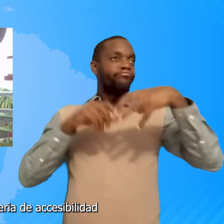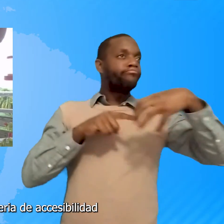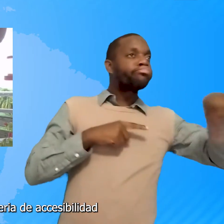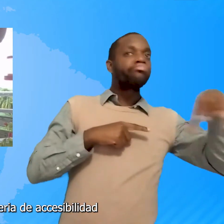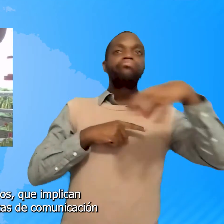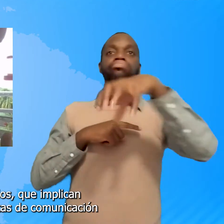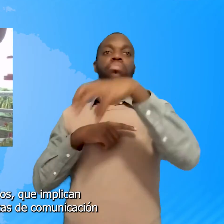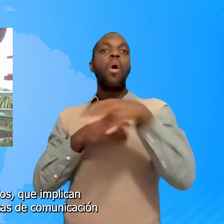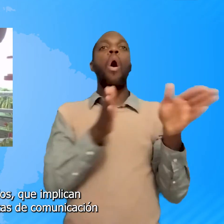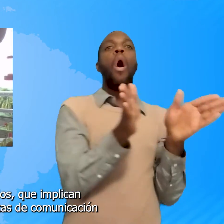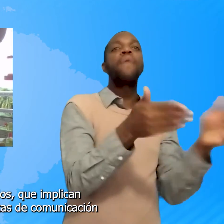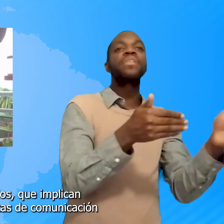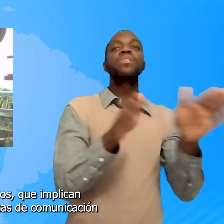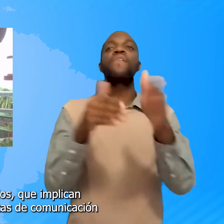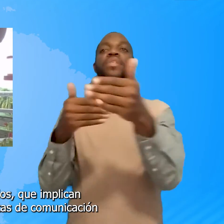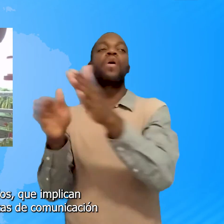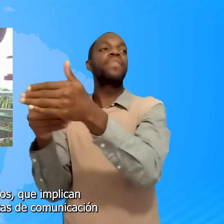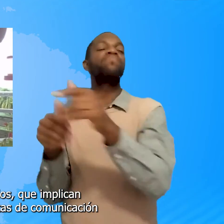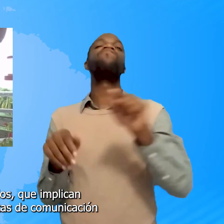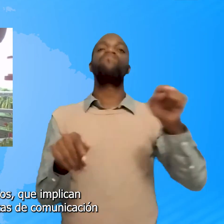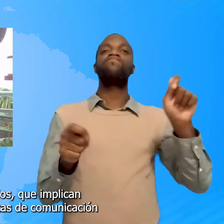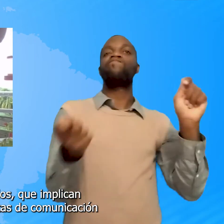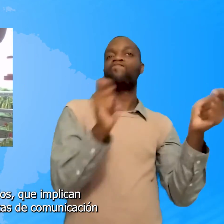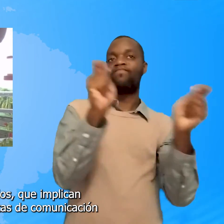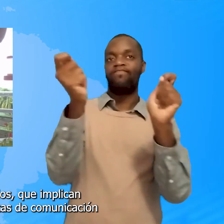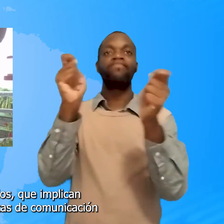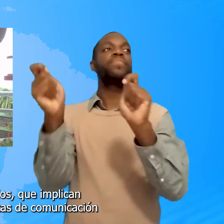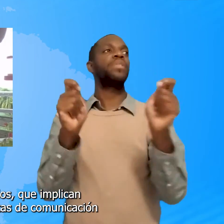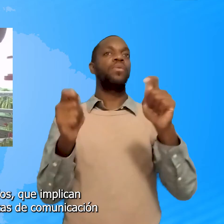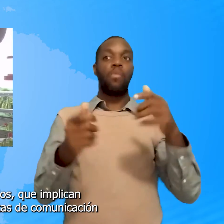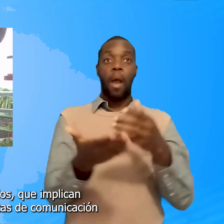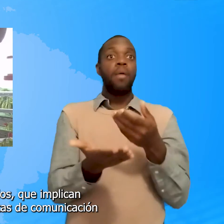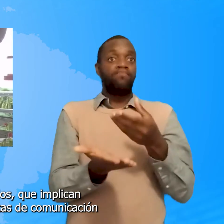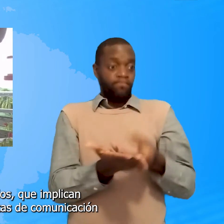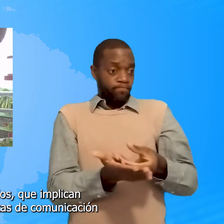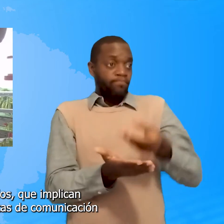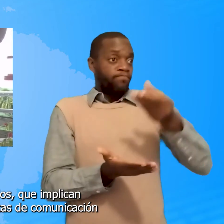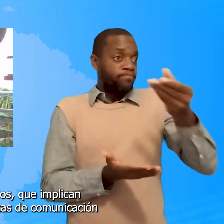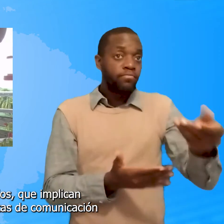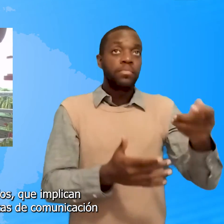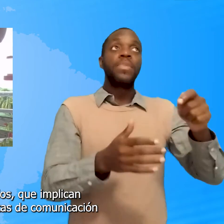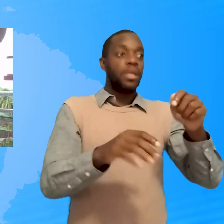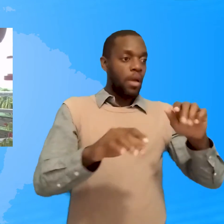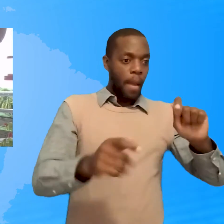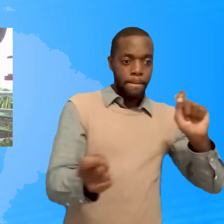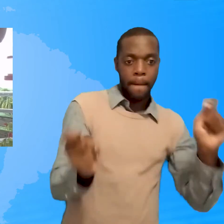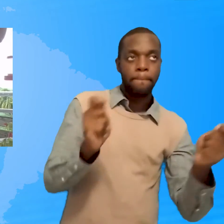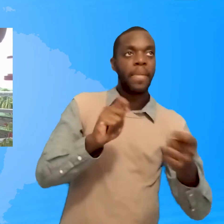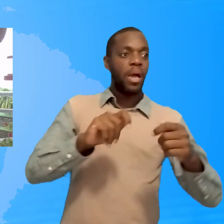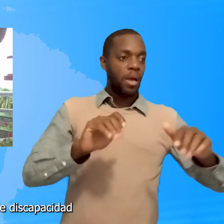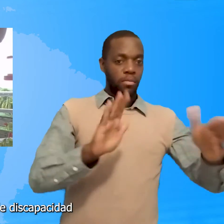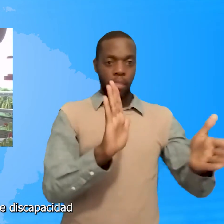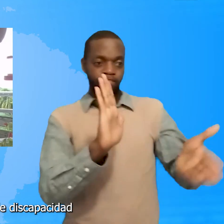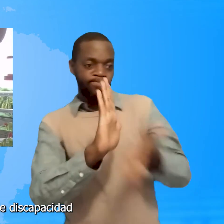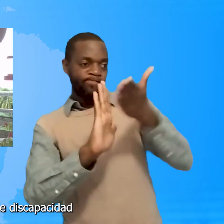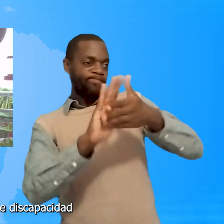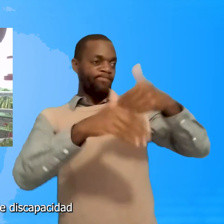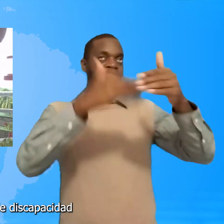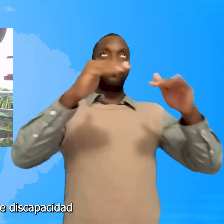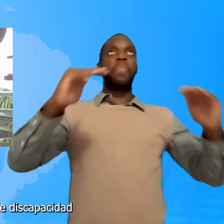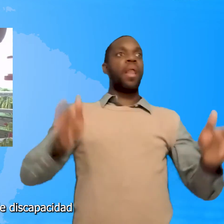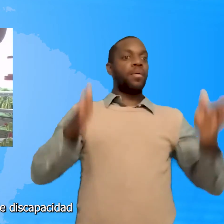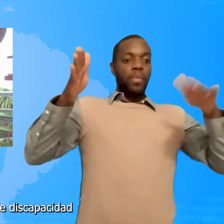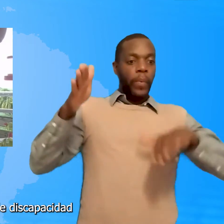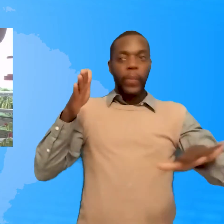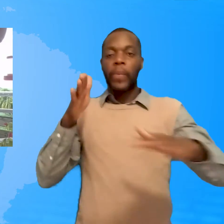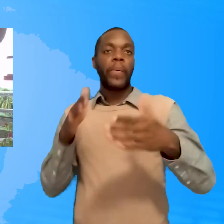de accesibilidad física a los edificios, que implican también herramientas de comunicación con todo tipo